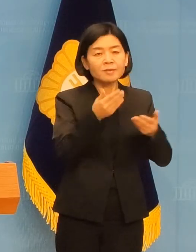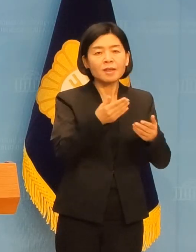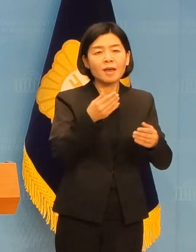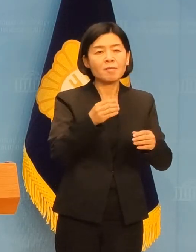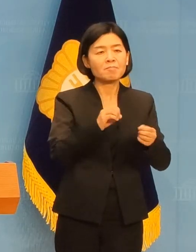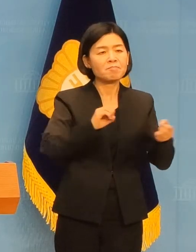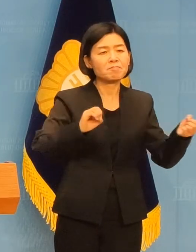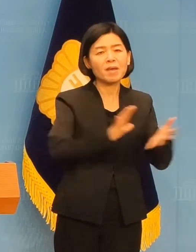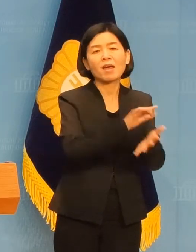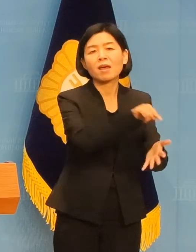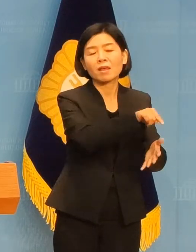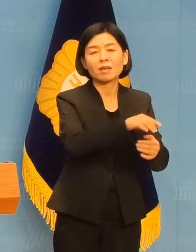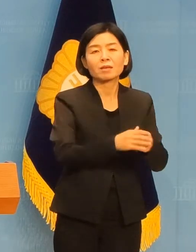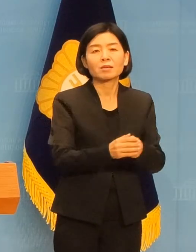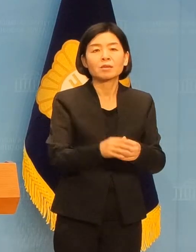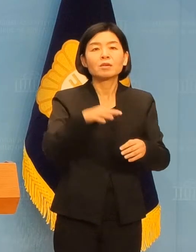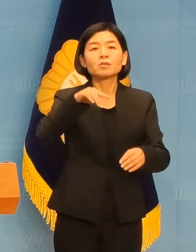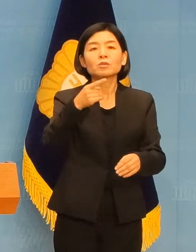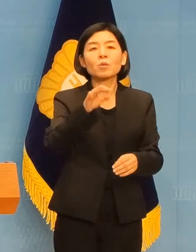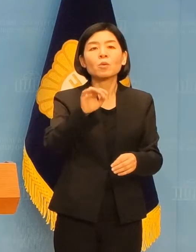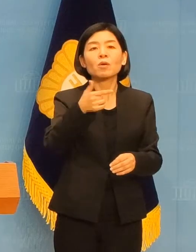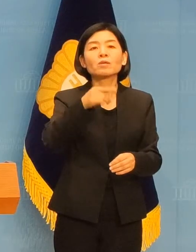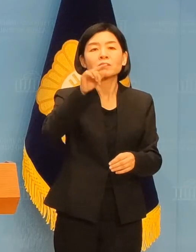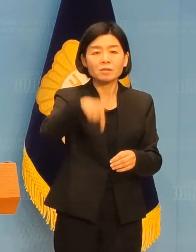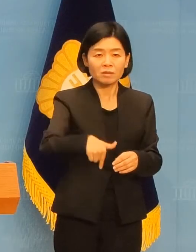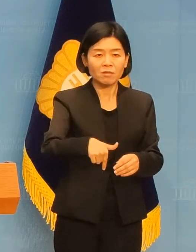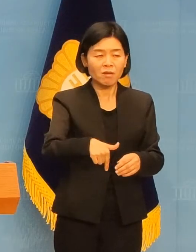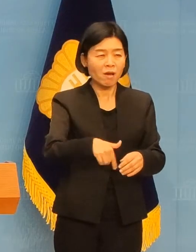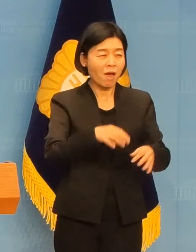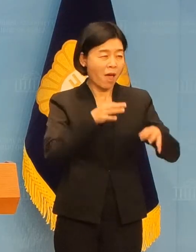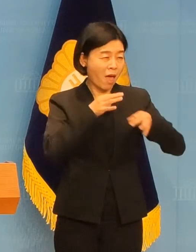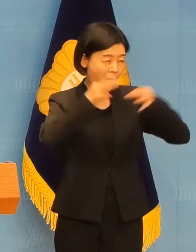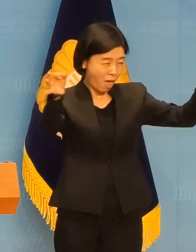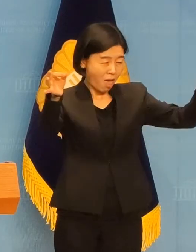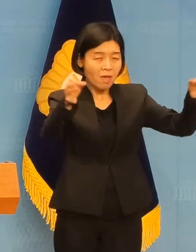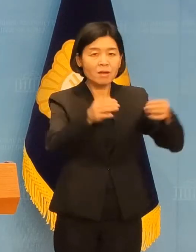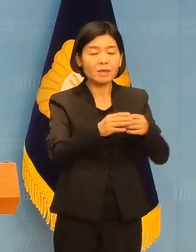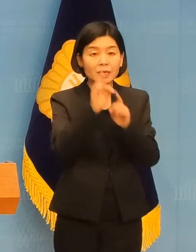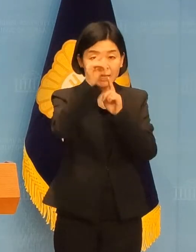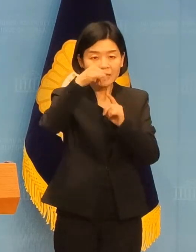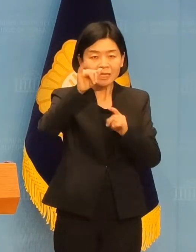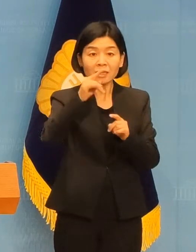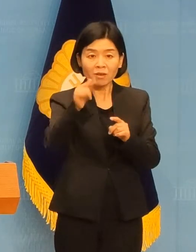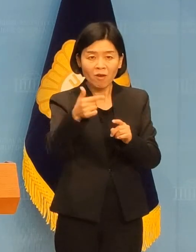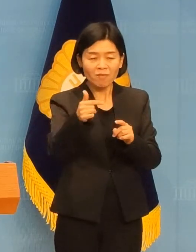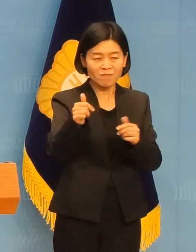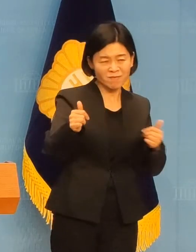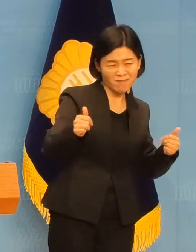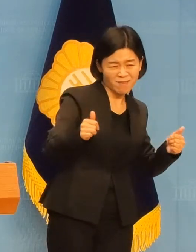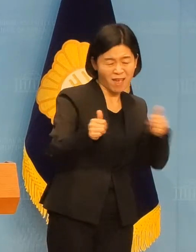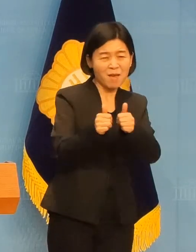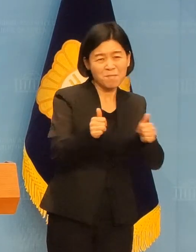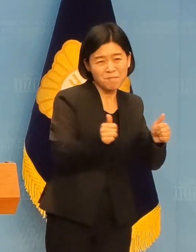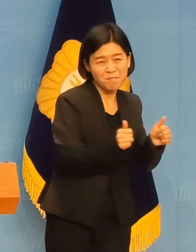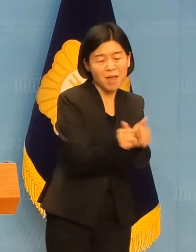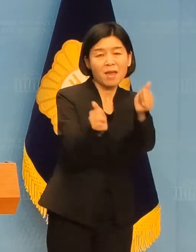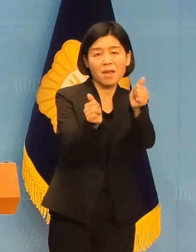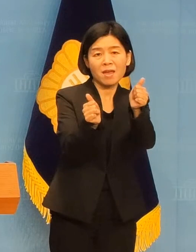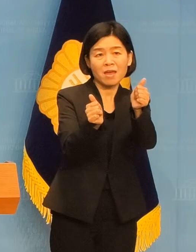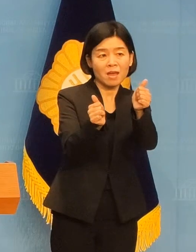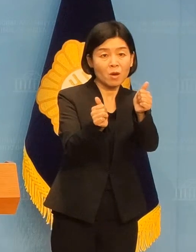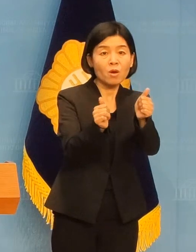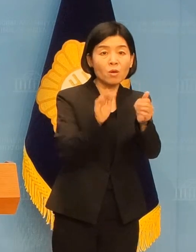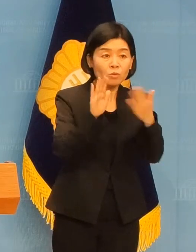송원석 원내대표는 먼저 언성을 높이고 이기현 의원에게 달려들어 충돌을 초래한 뒤